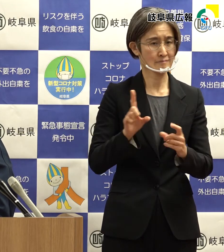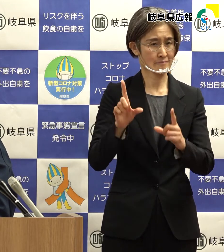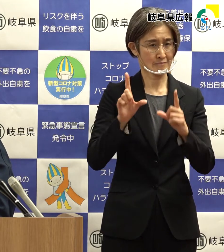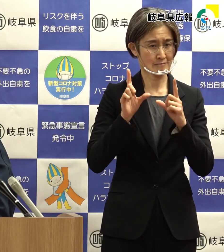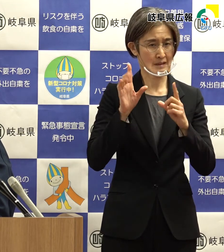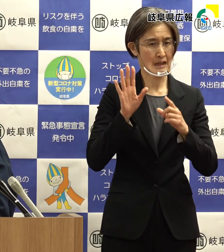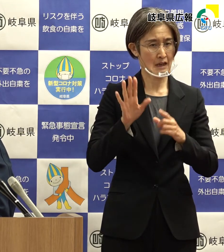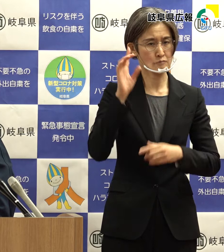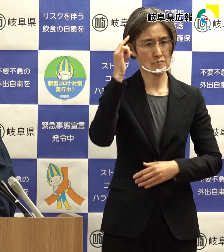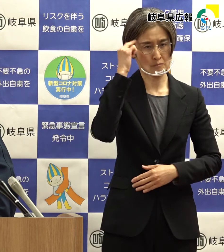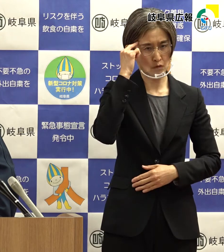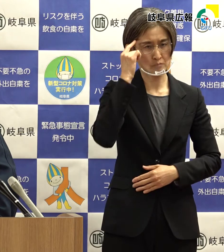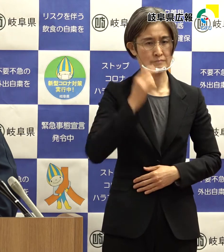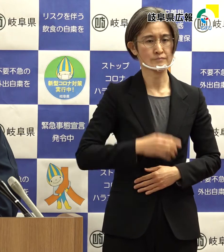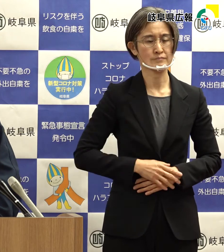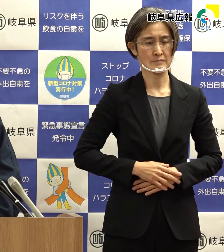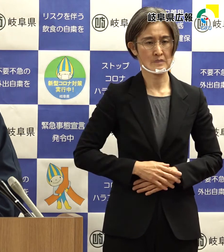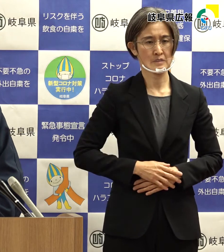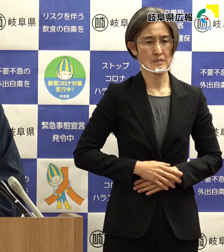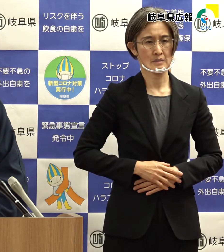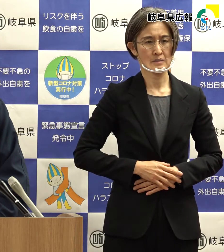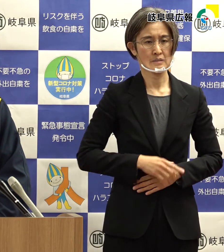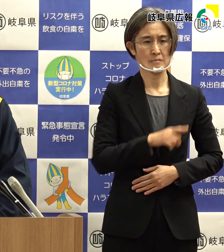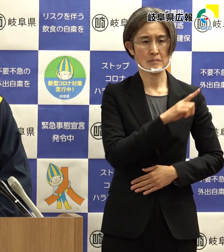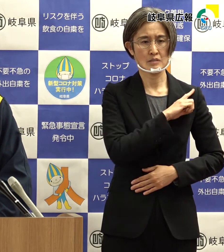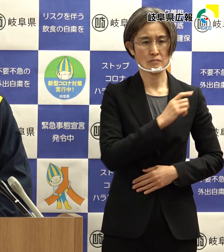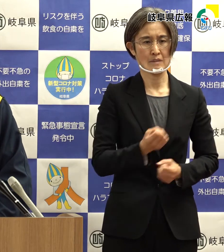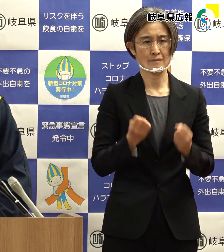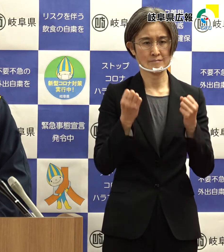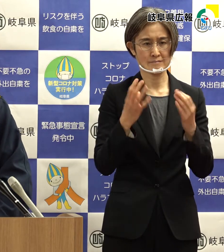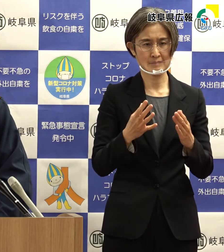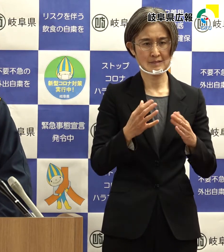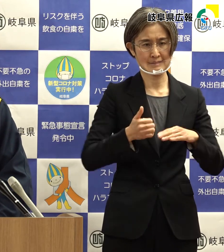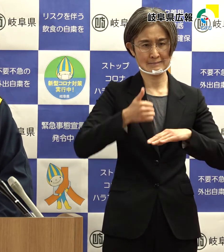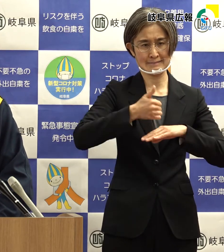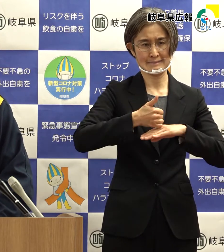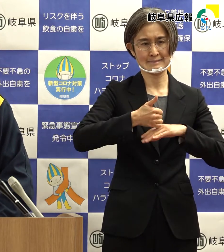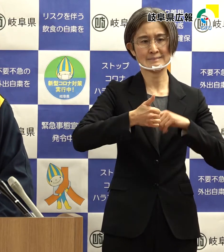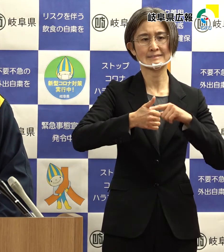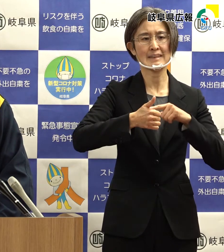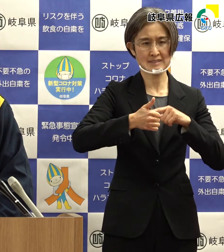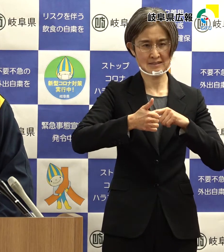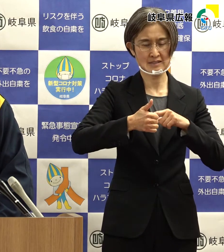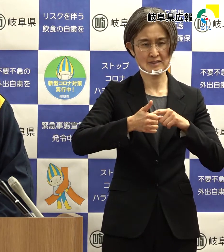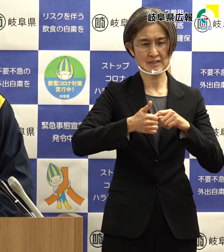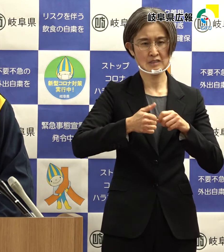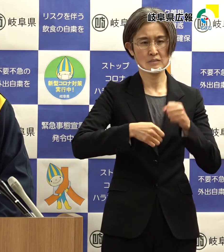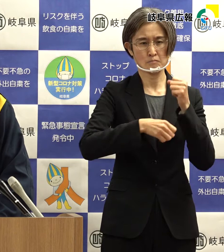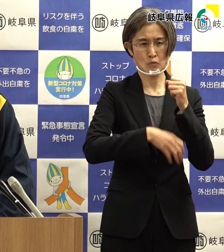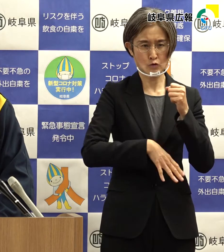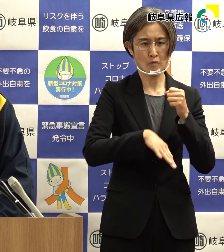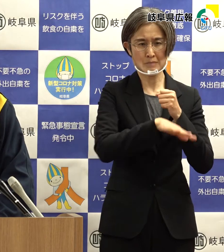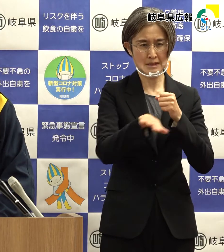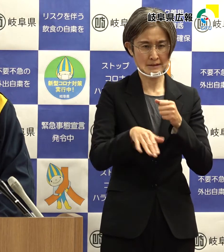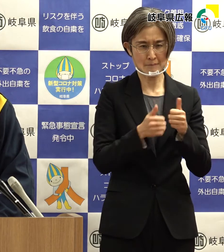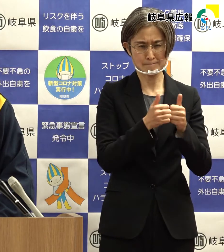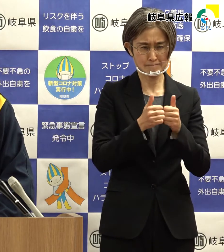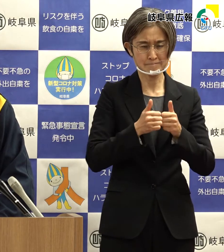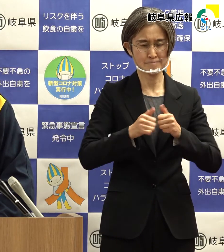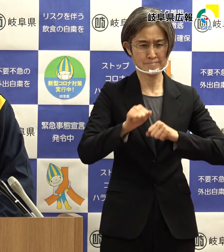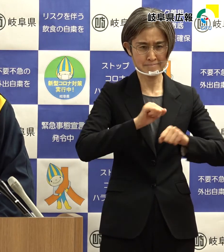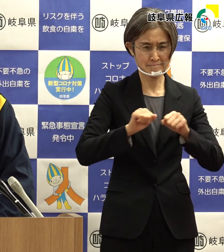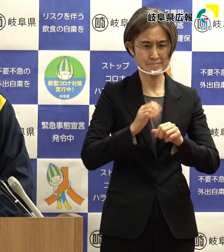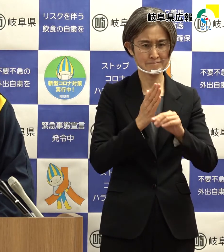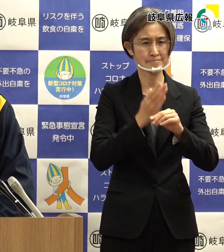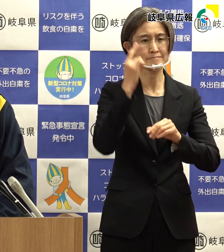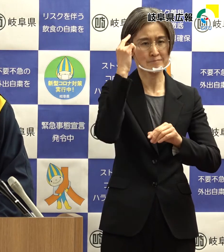ないかと思いますけど、まずは新大臣を囲んで精力的に作業しておられるんではないかと思います、ね、はい、その結果を